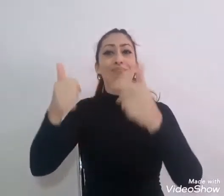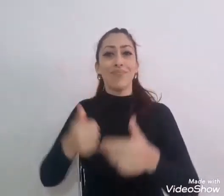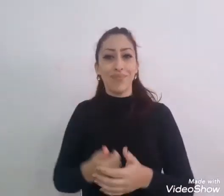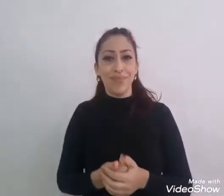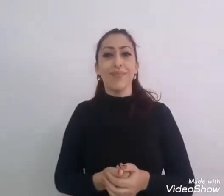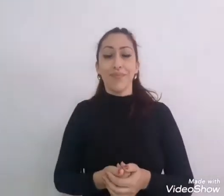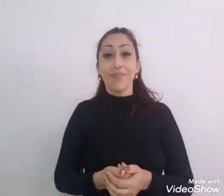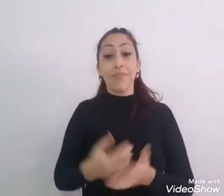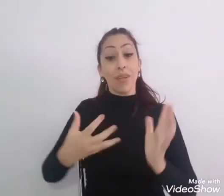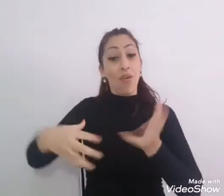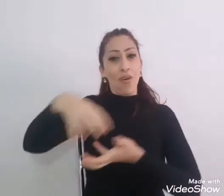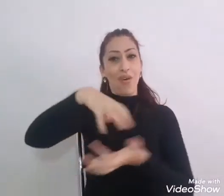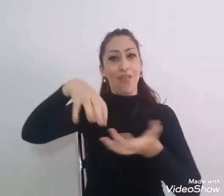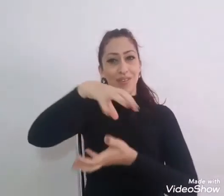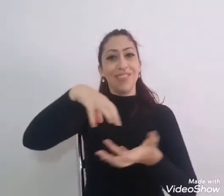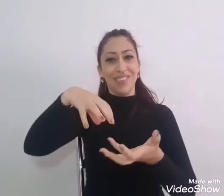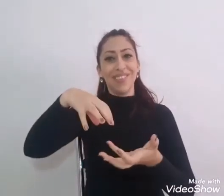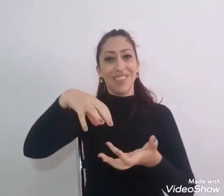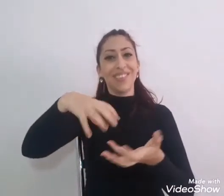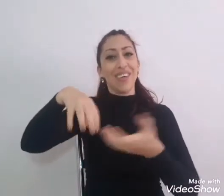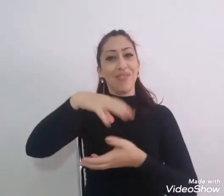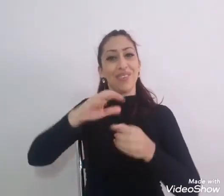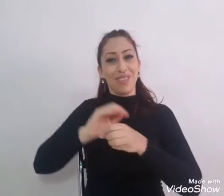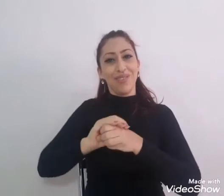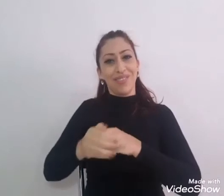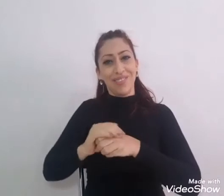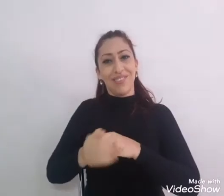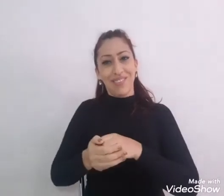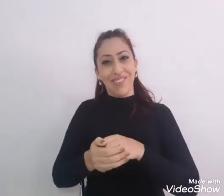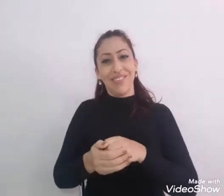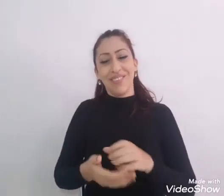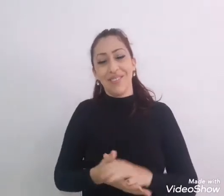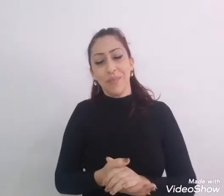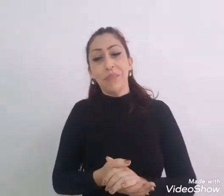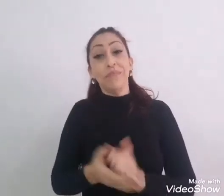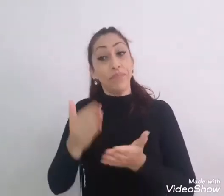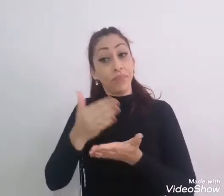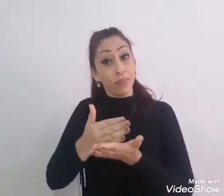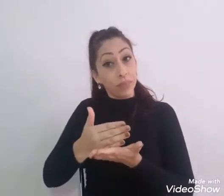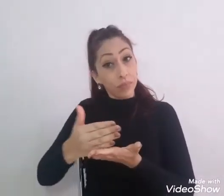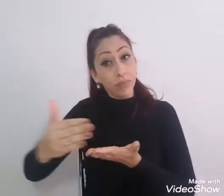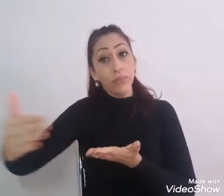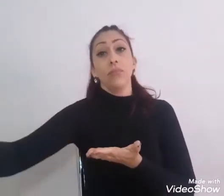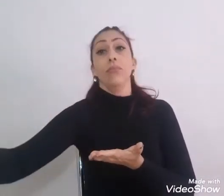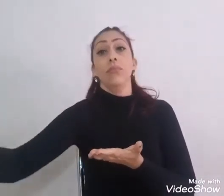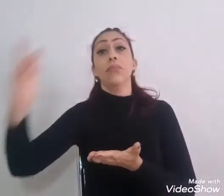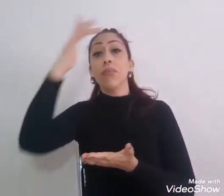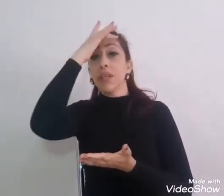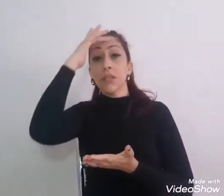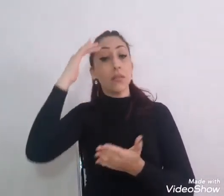de revolução agrícola ou revolução neolítica, né? A partir daí, os seres humanos não pararam